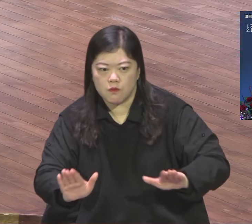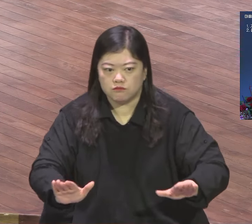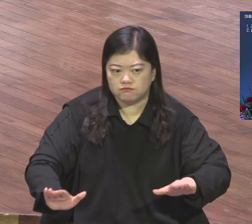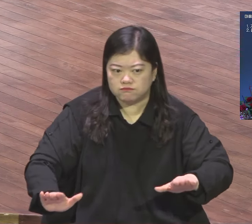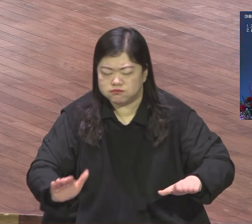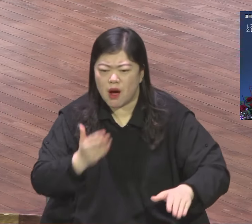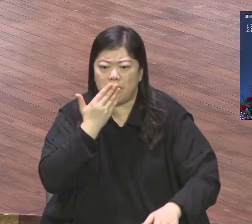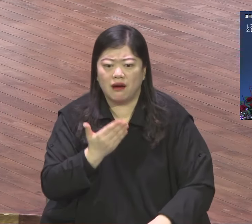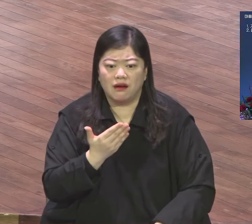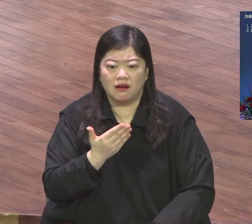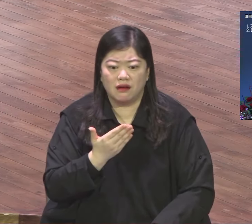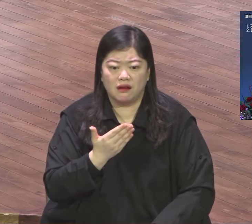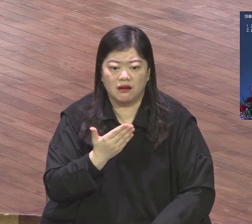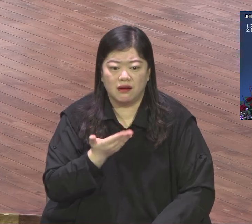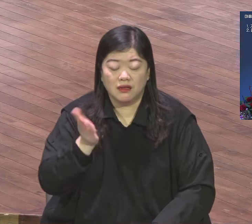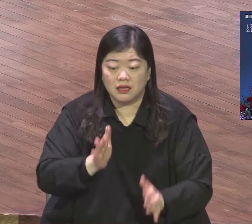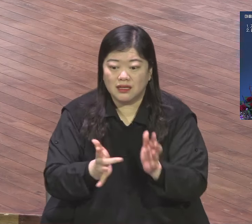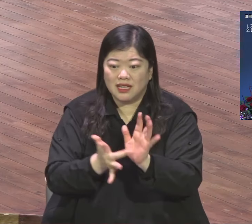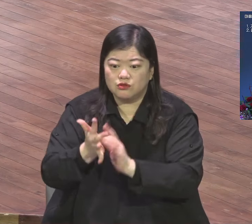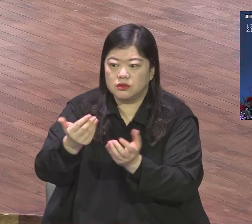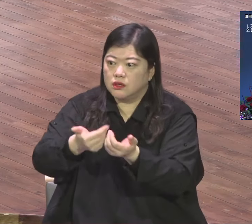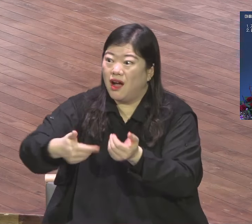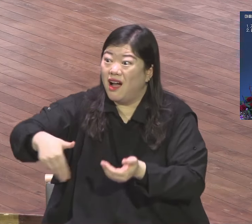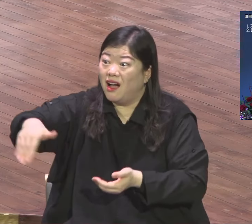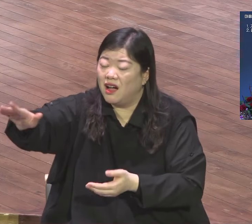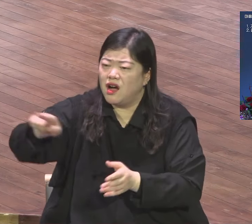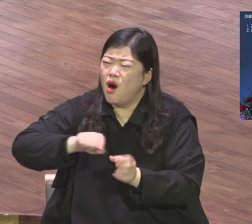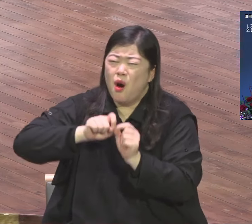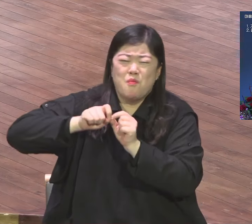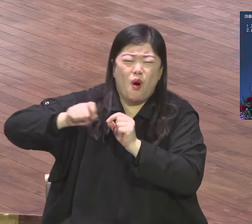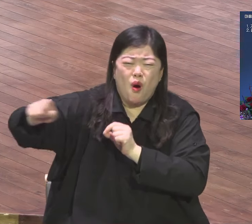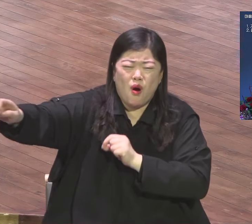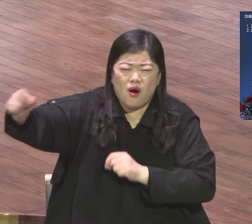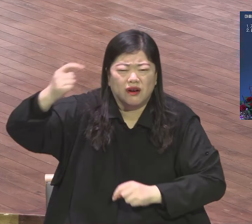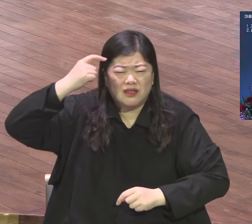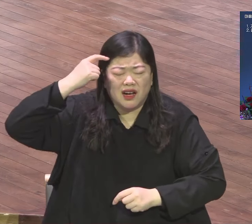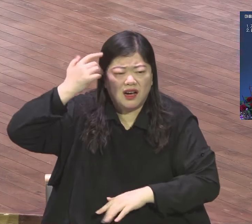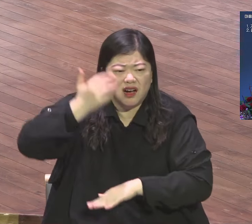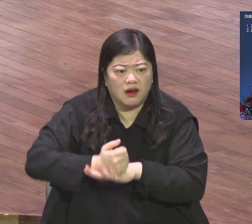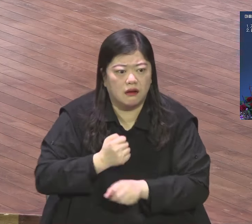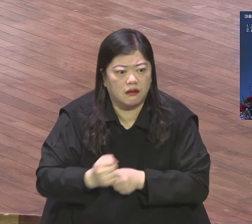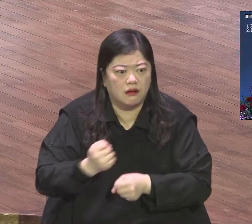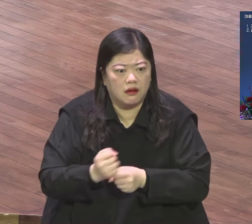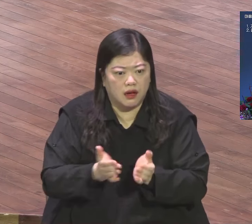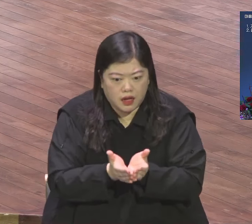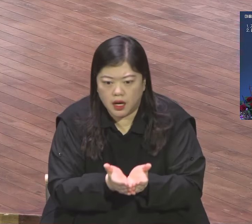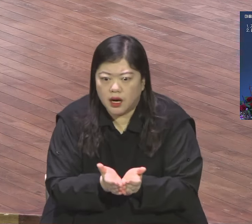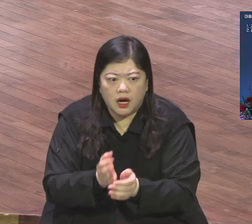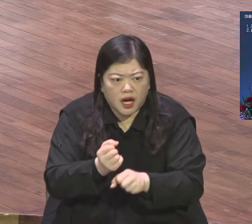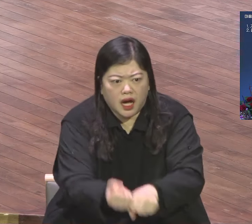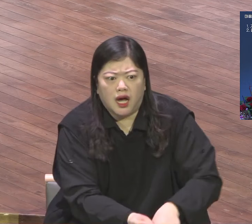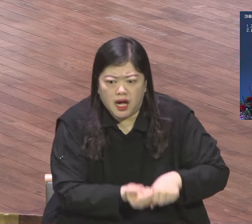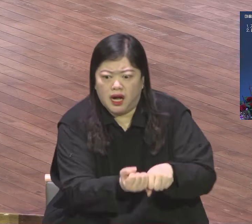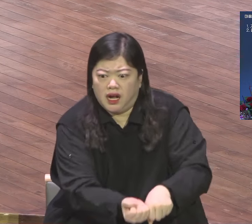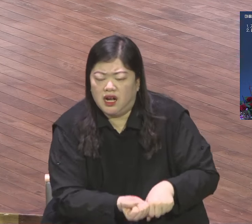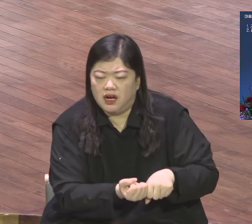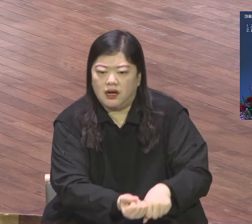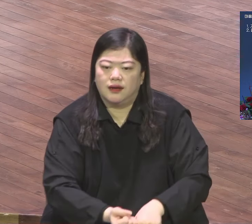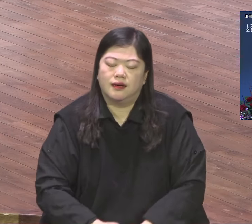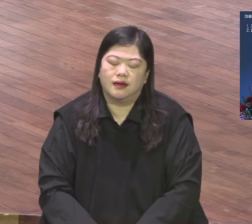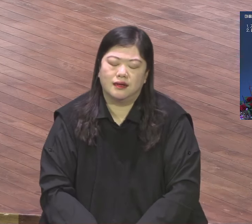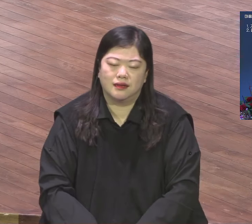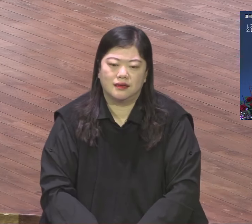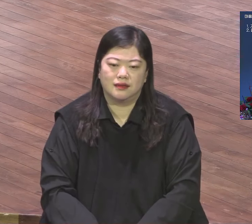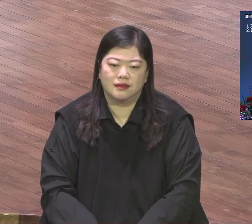부활하신 예수님은 지금도 구원받은 우리를 위해서 하나님 보좌